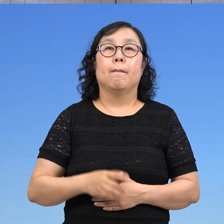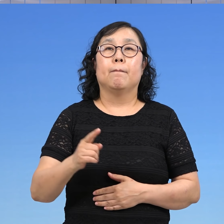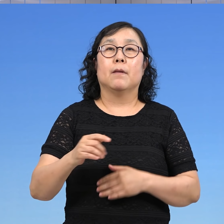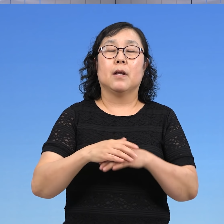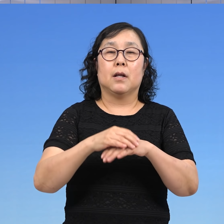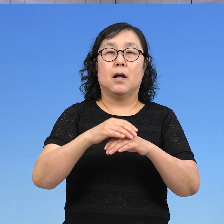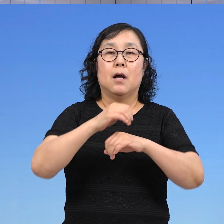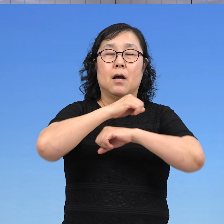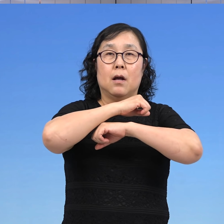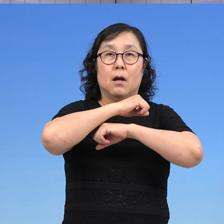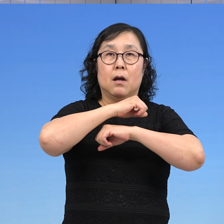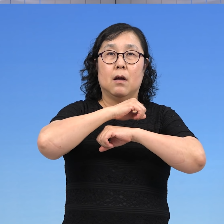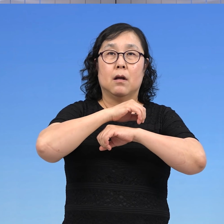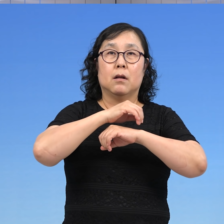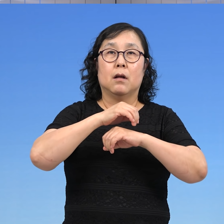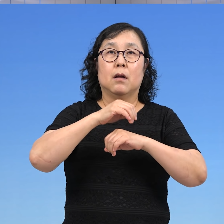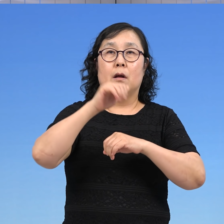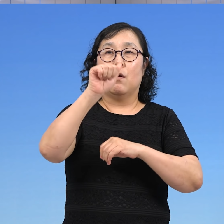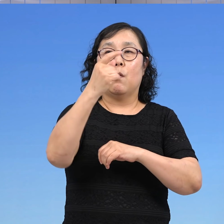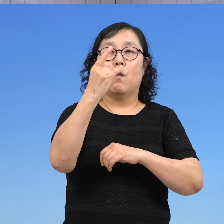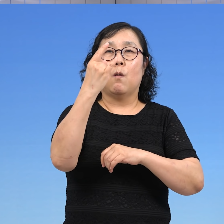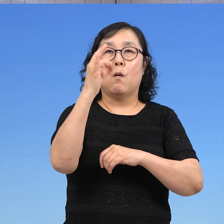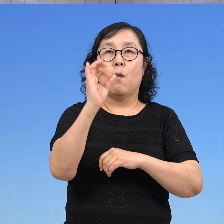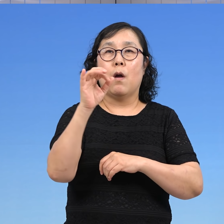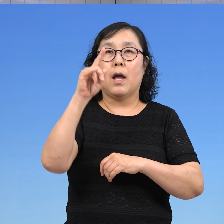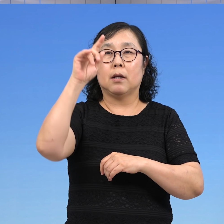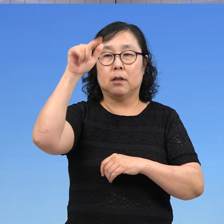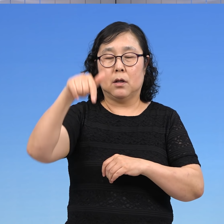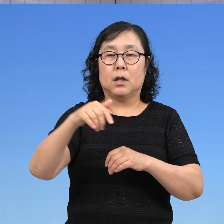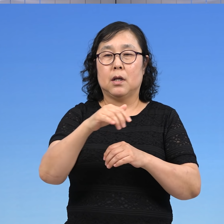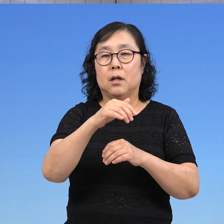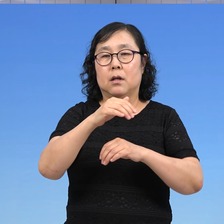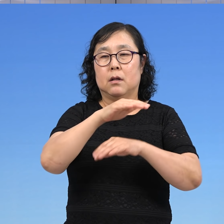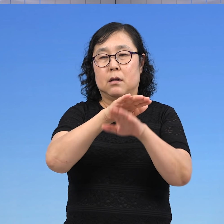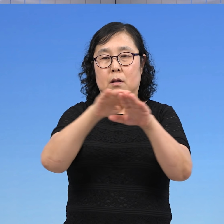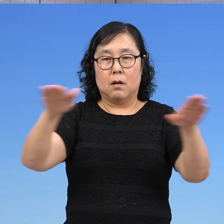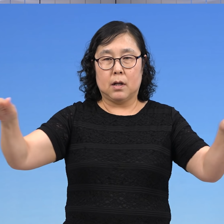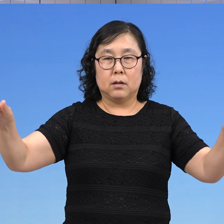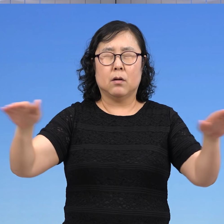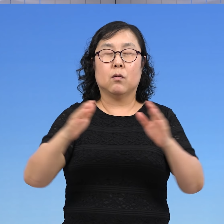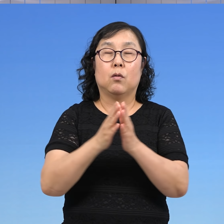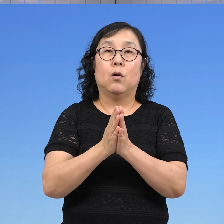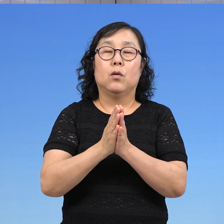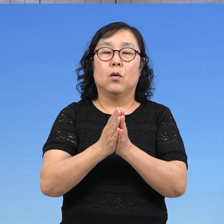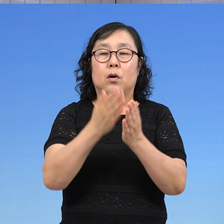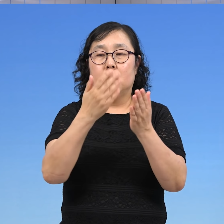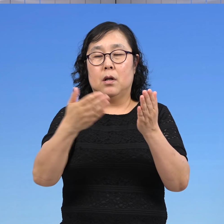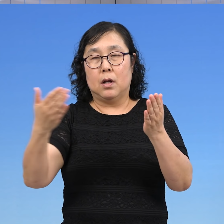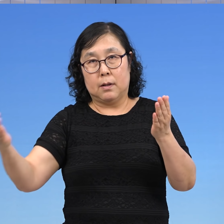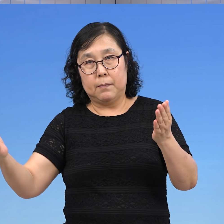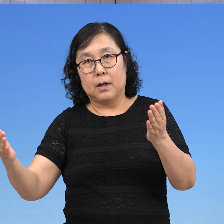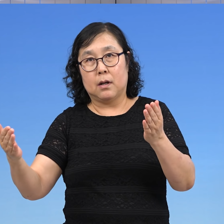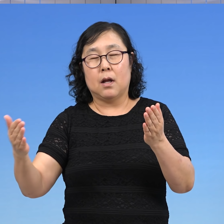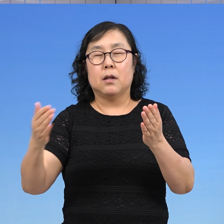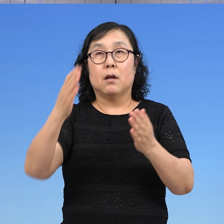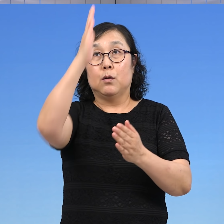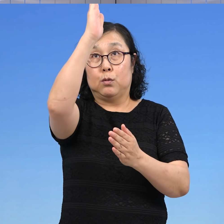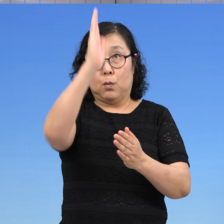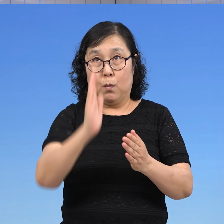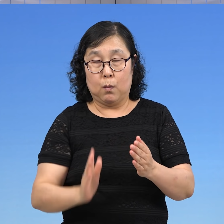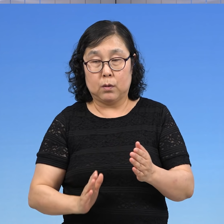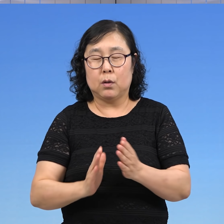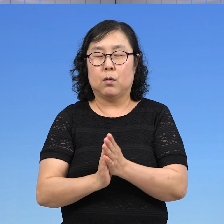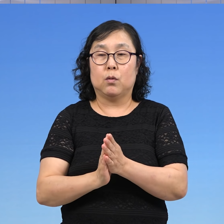이런 횡적인 법을 흘려 보내 주는 것도 필요하지만 요 2종 저 우리 다음 세대 흘려 보내야 돼요